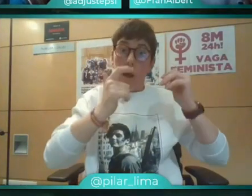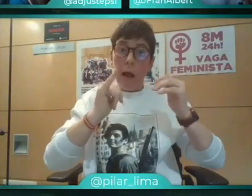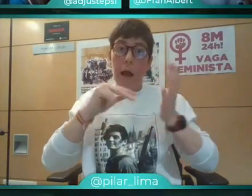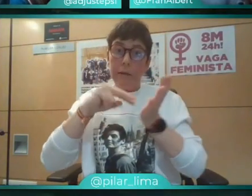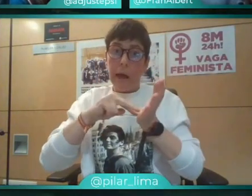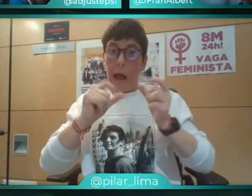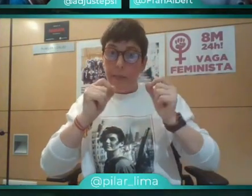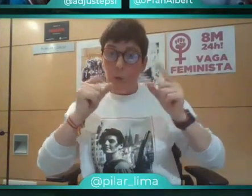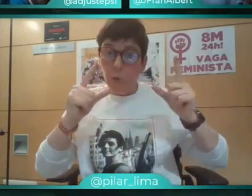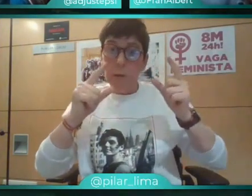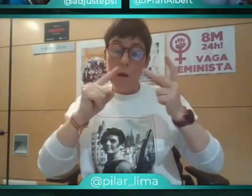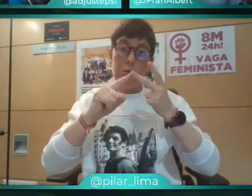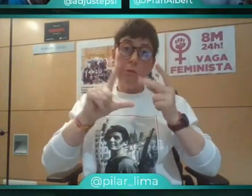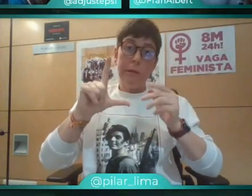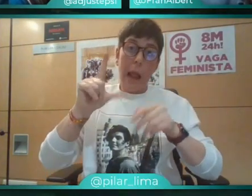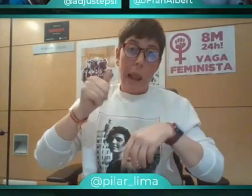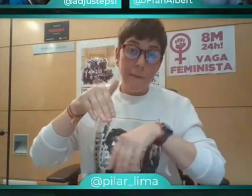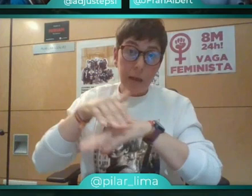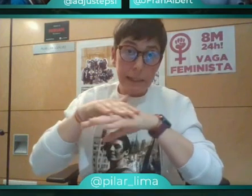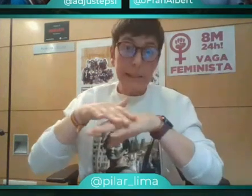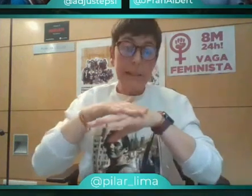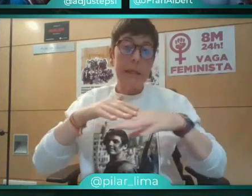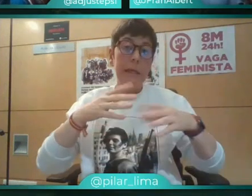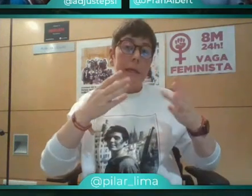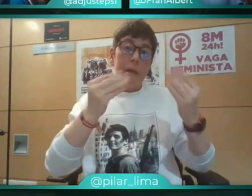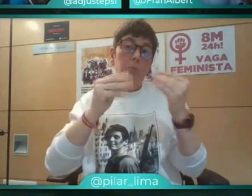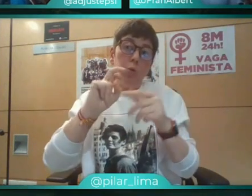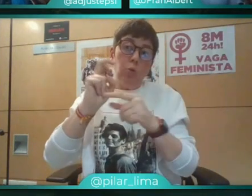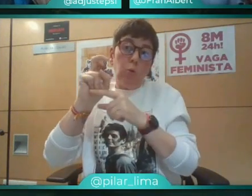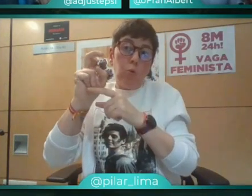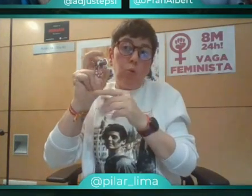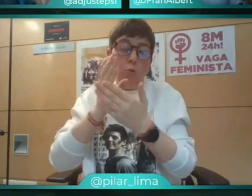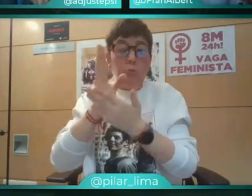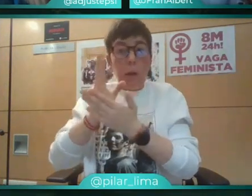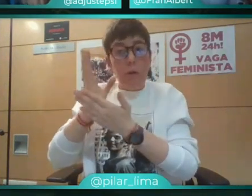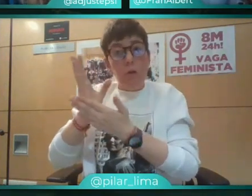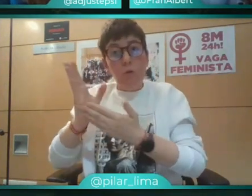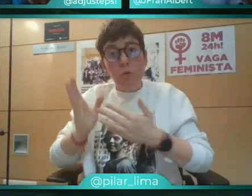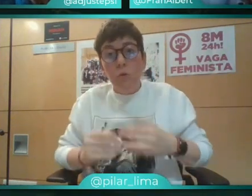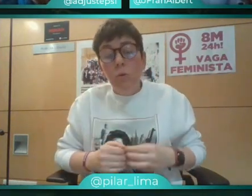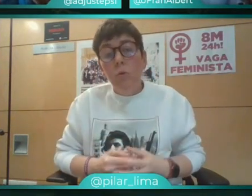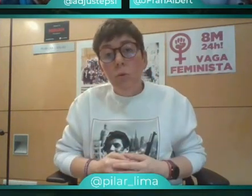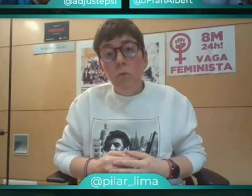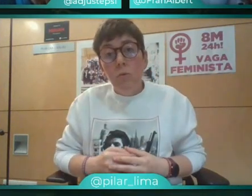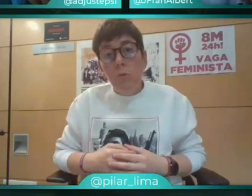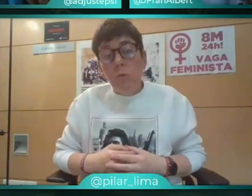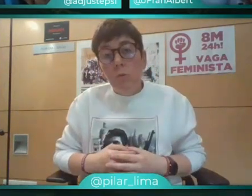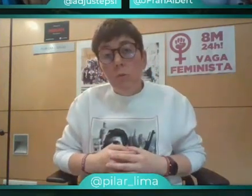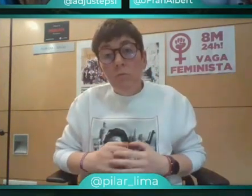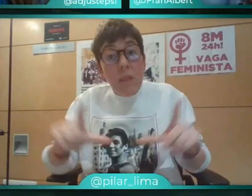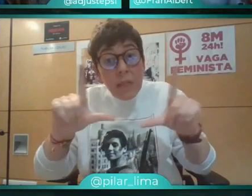claro y menos mal que está descubierto que está la base y muchos otros espacios